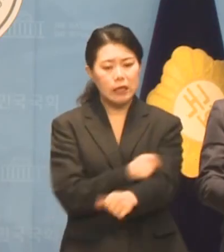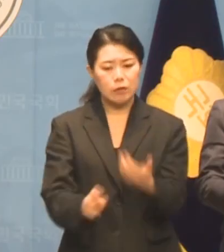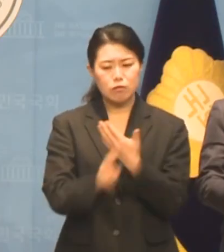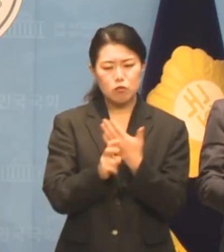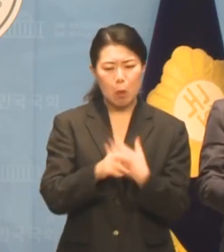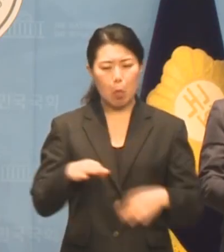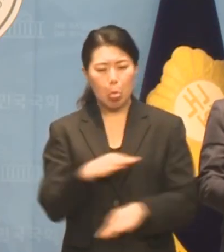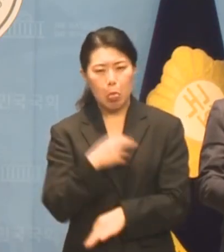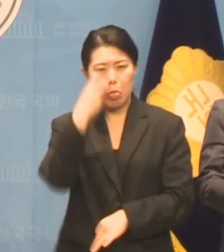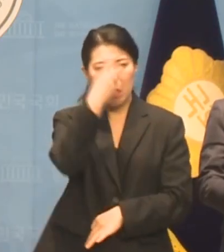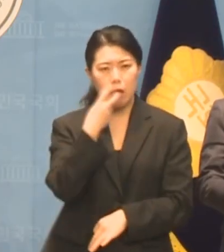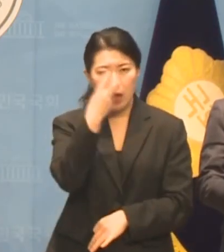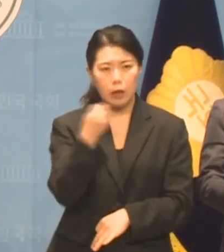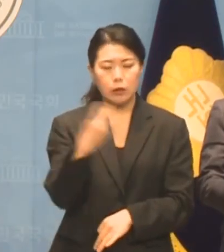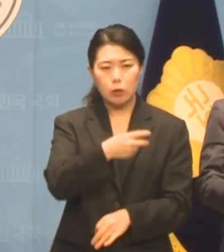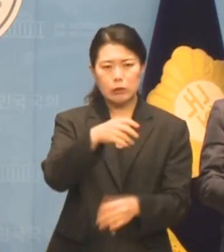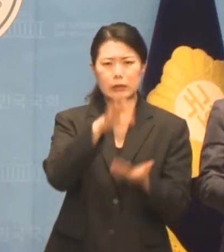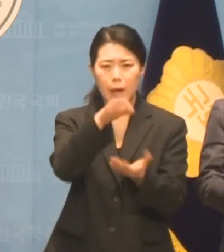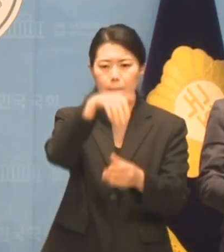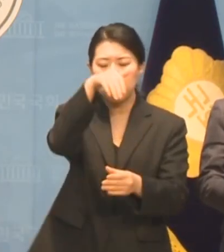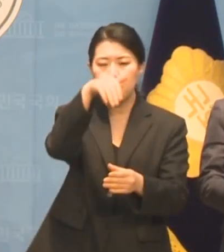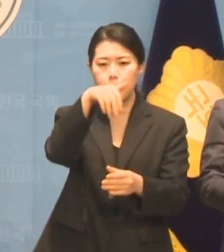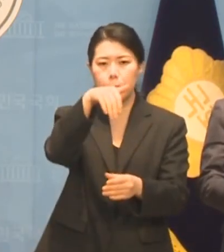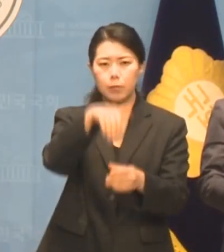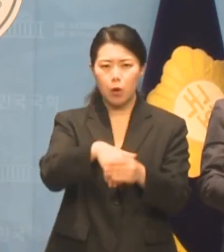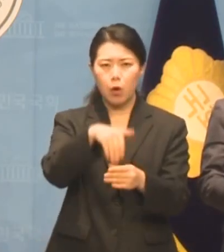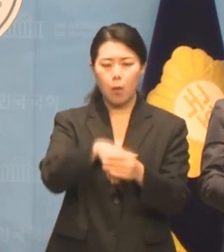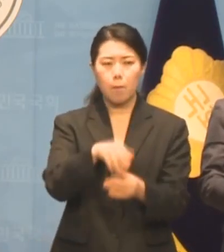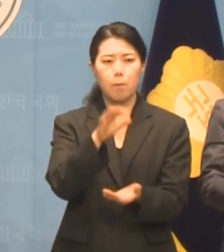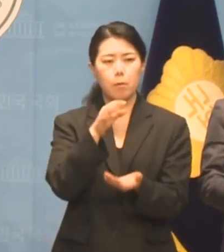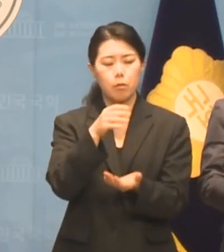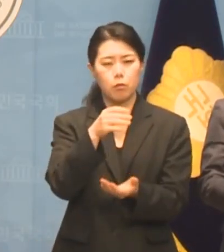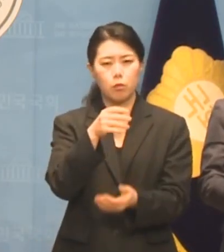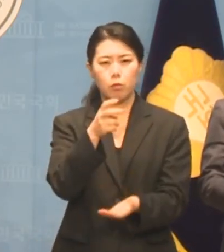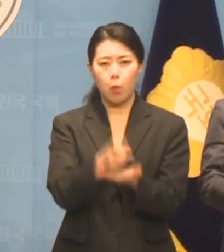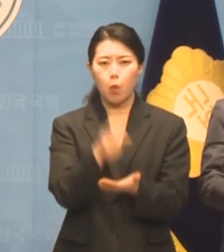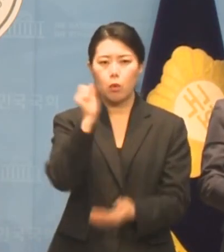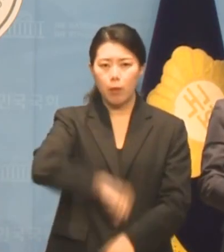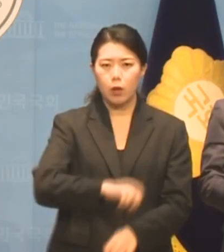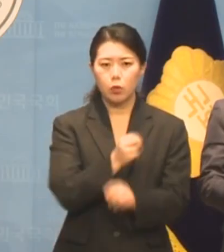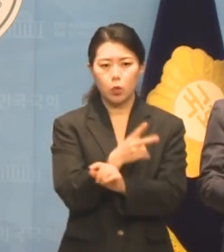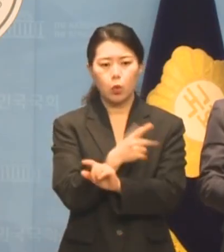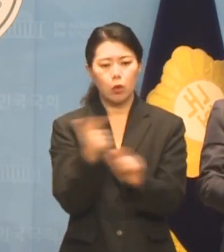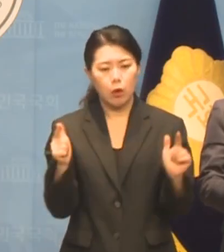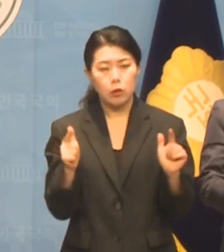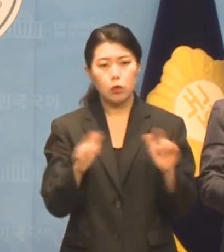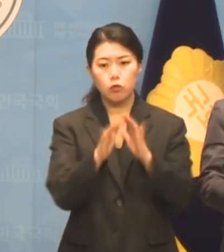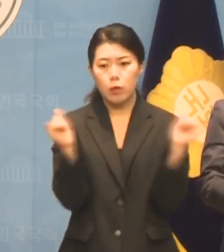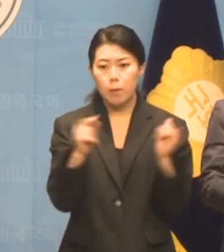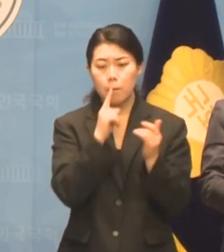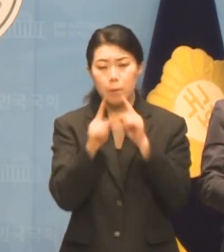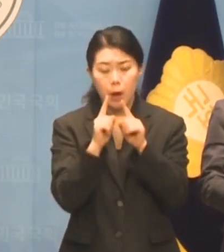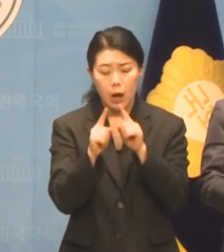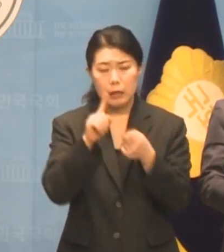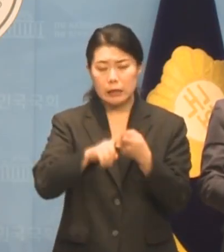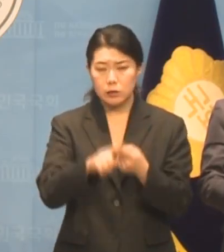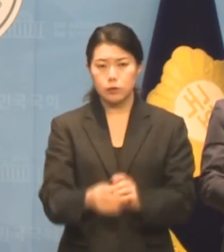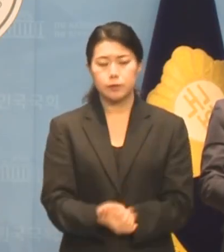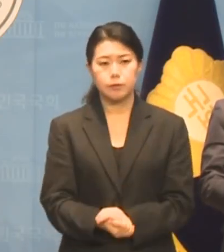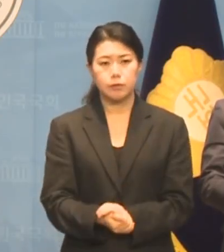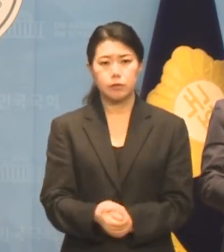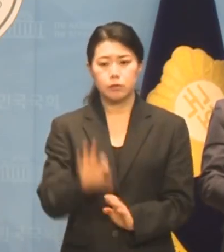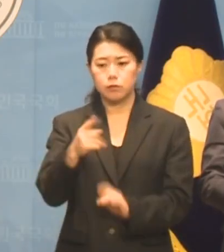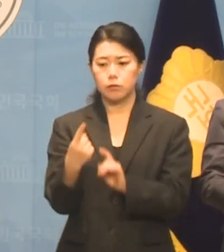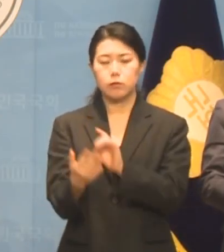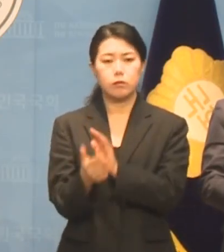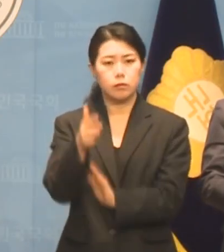여론조사, 정치자금법 위반, 국민 기만을 했다는 명태균 씨의 주장에 대해서 검찰은 오세훈